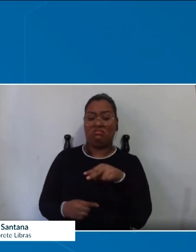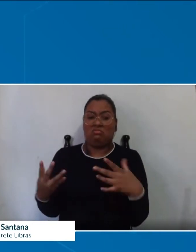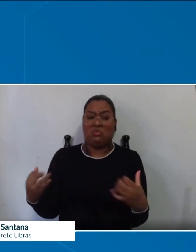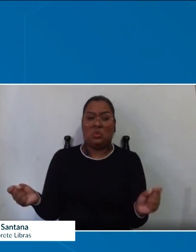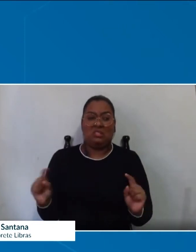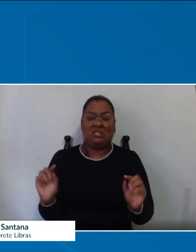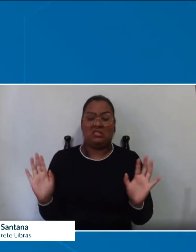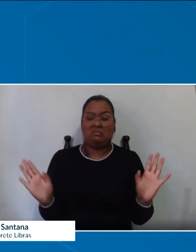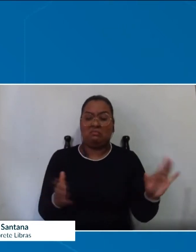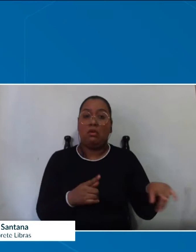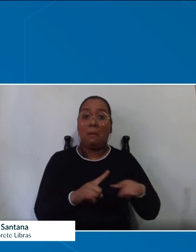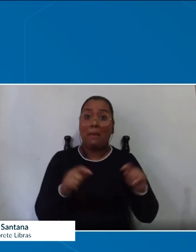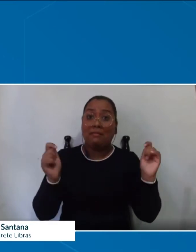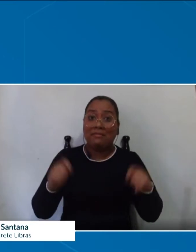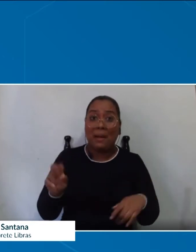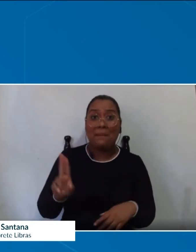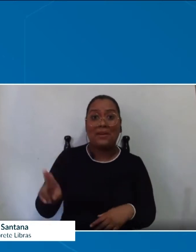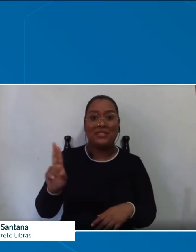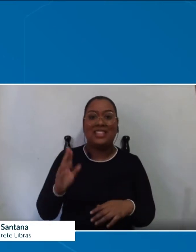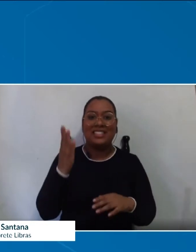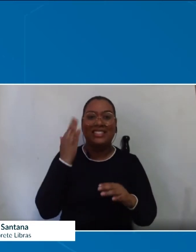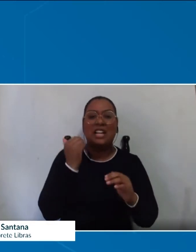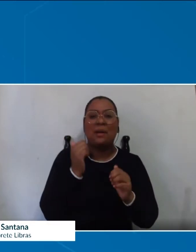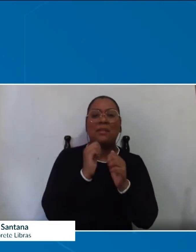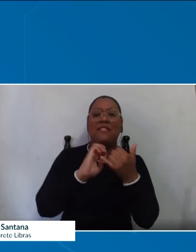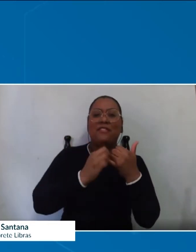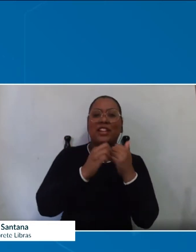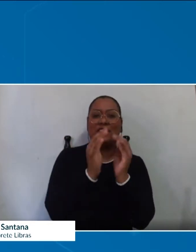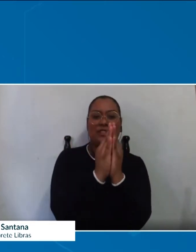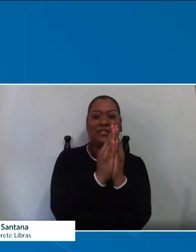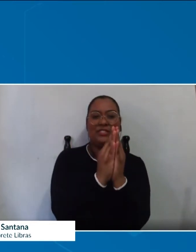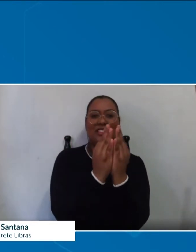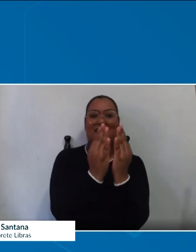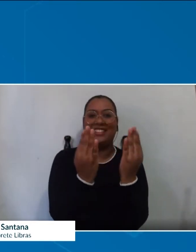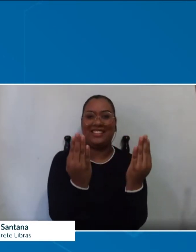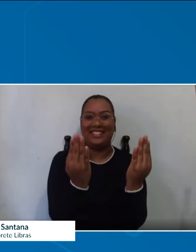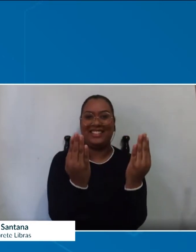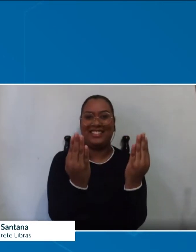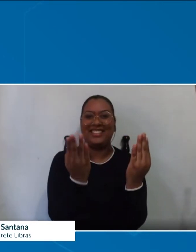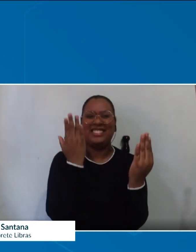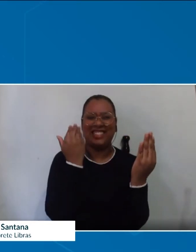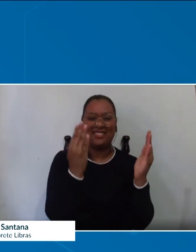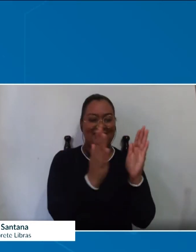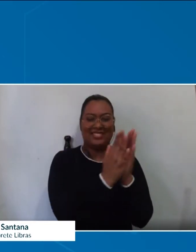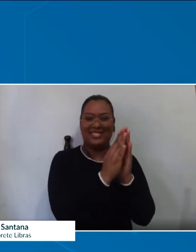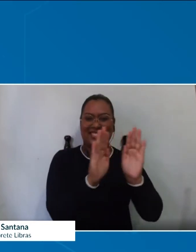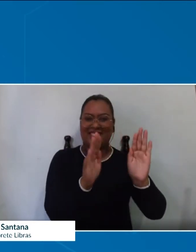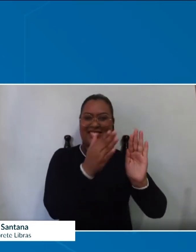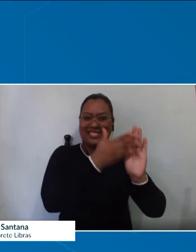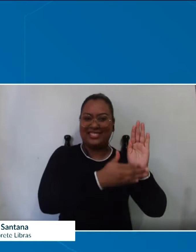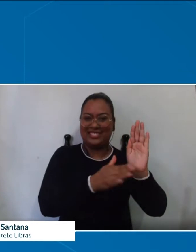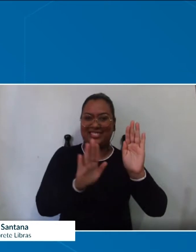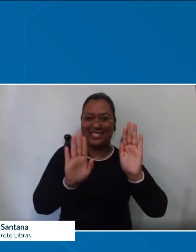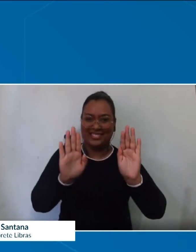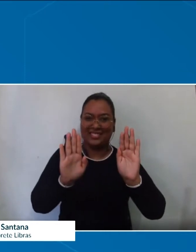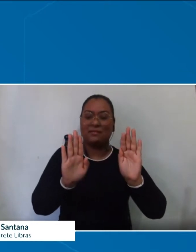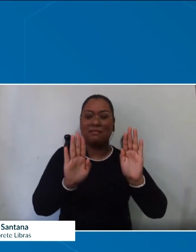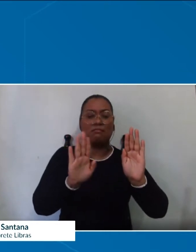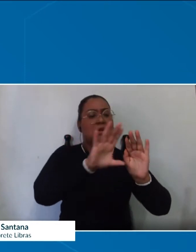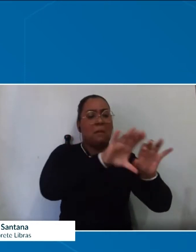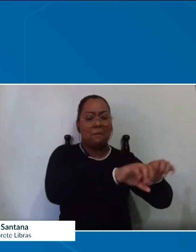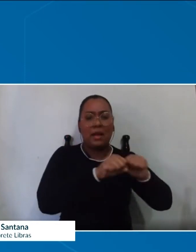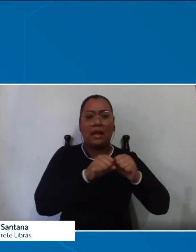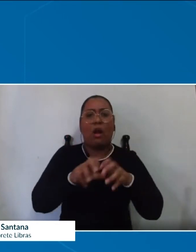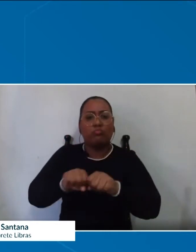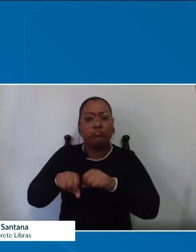utilizado. Com as bandinhas de feijão, que a gente chama essas partes do feijão, Também a gente fez massa alimentar